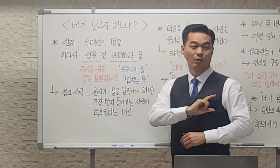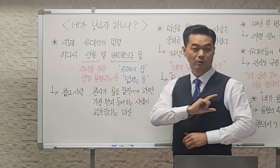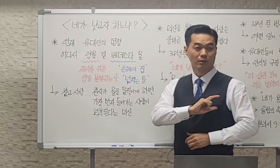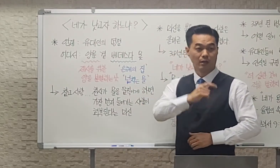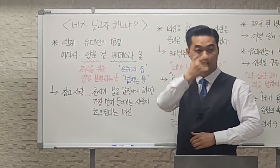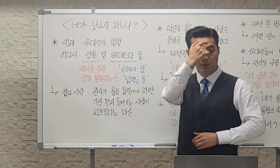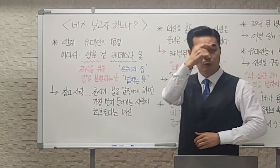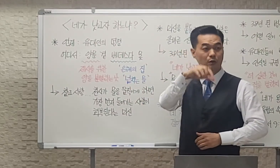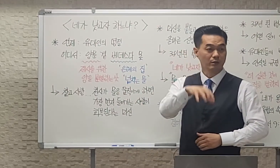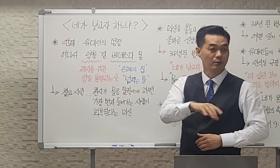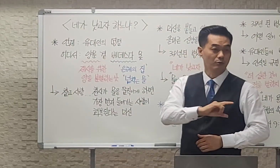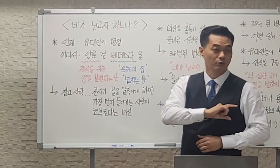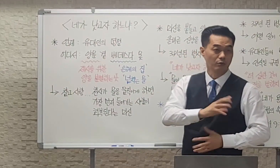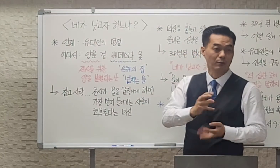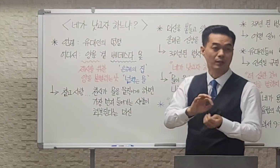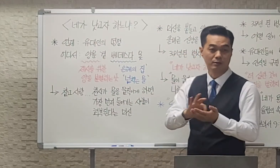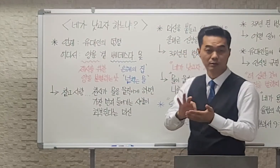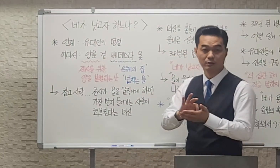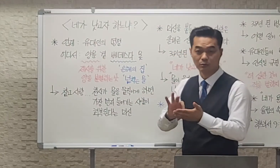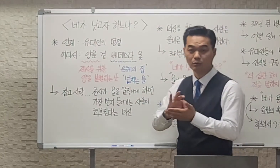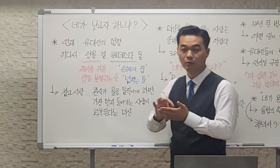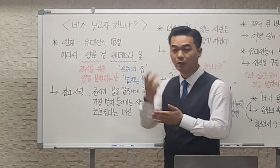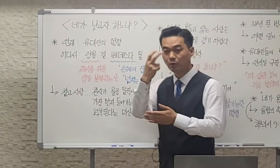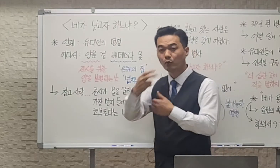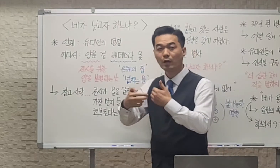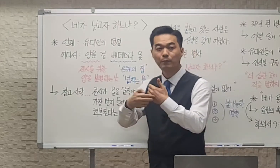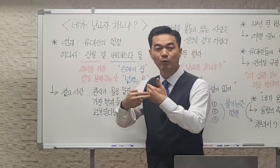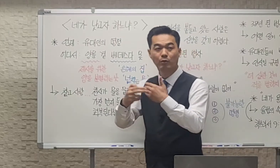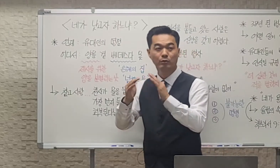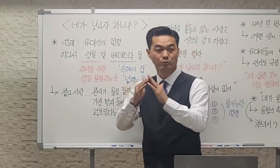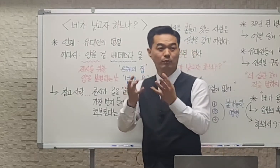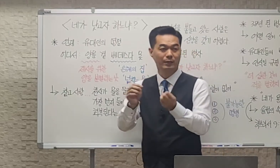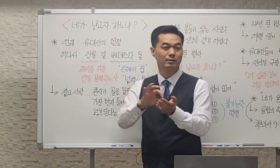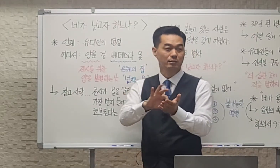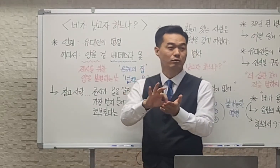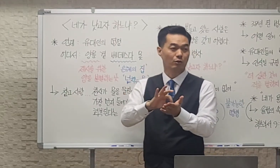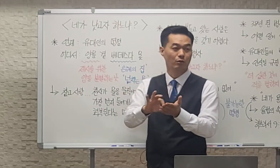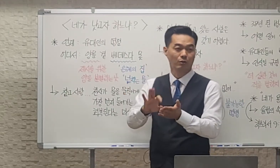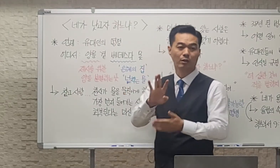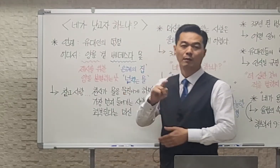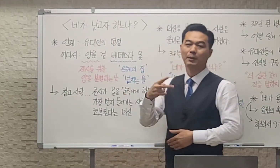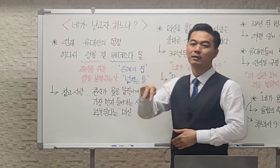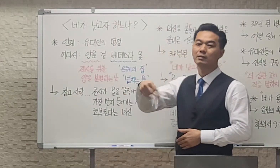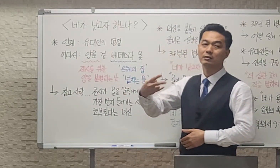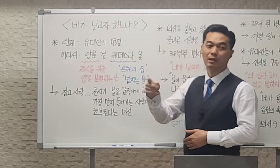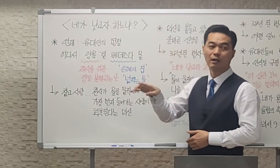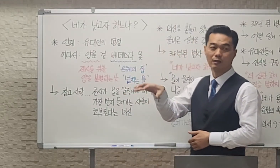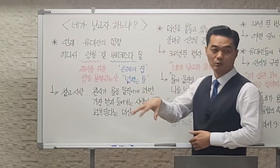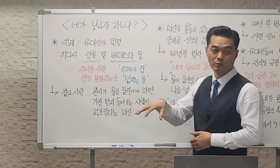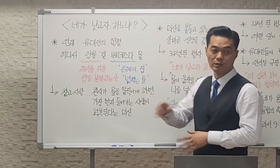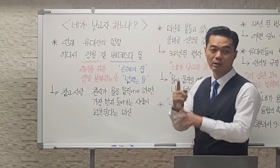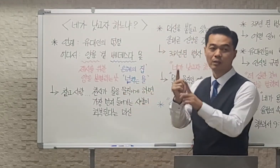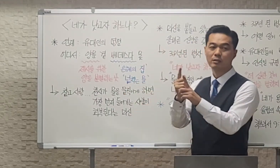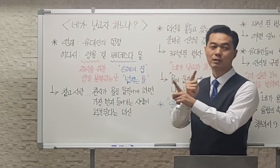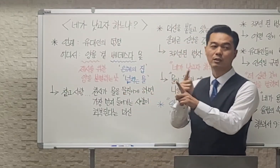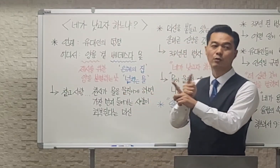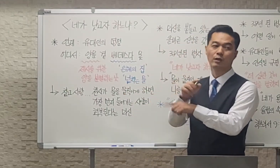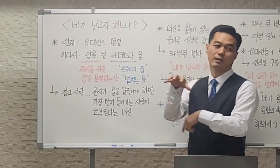단체명, 네, 기도원 이름도 많이 쓰시고 요양병원도 많이 쓰고요. 베데스다라는 곳이 치료의